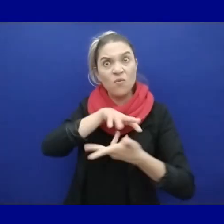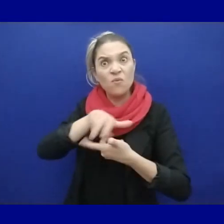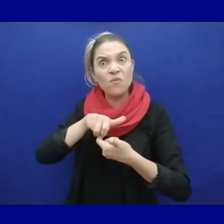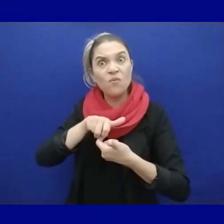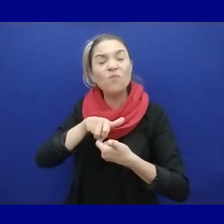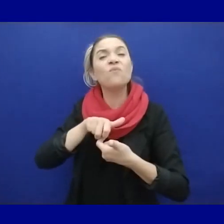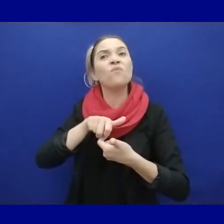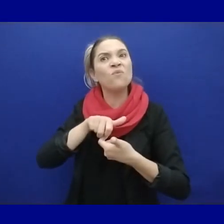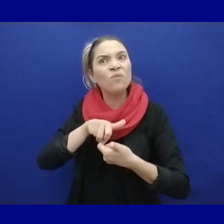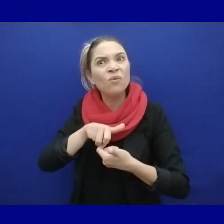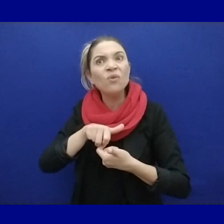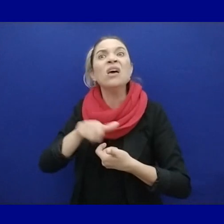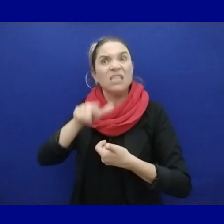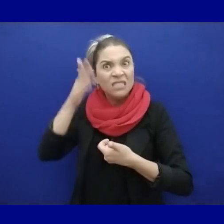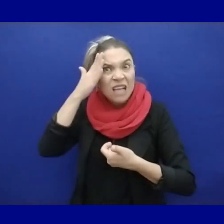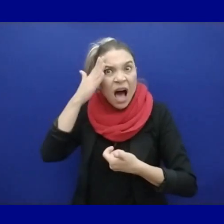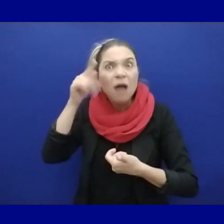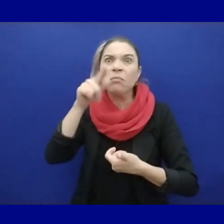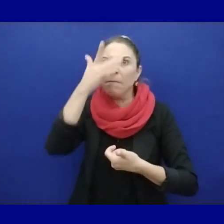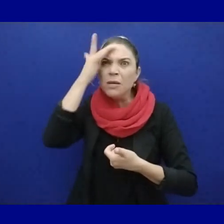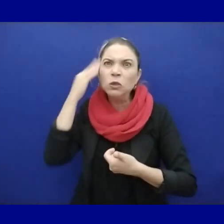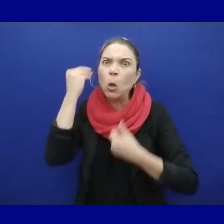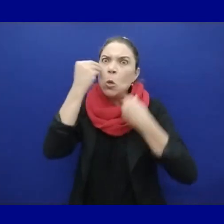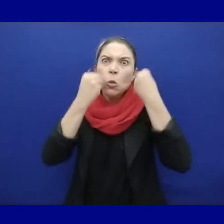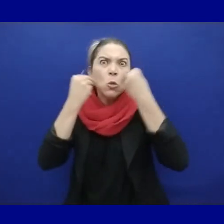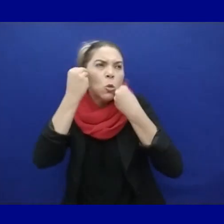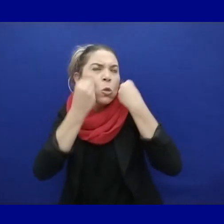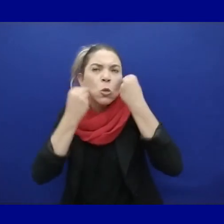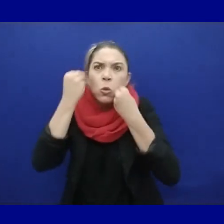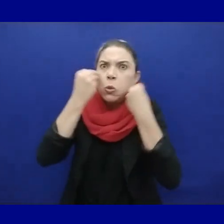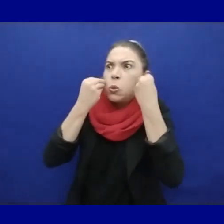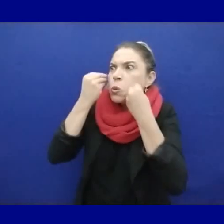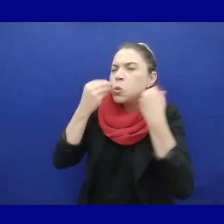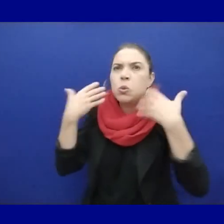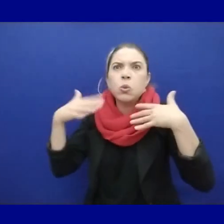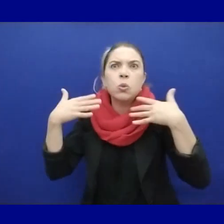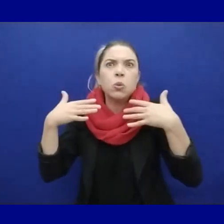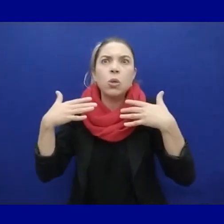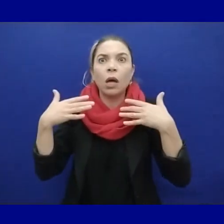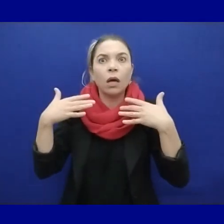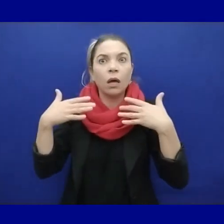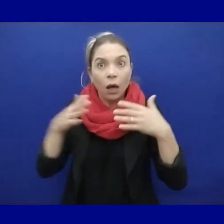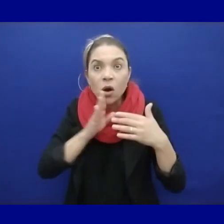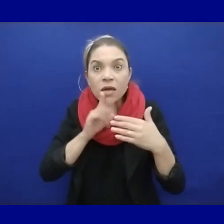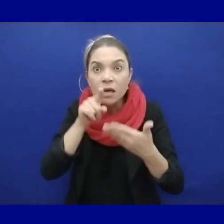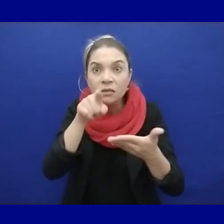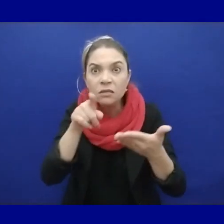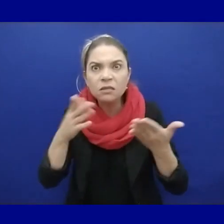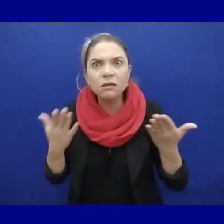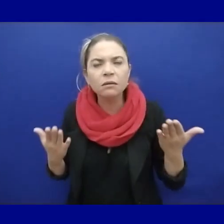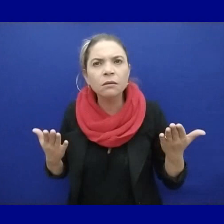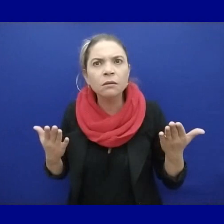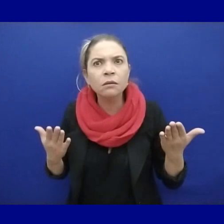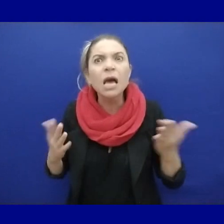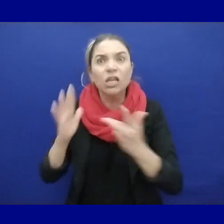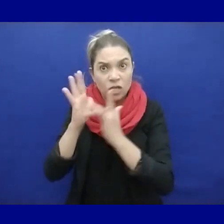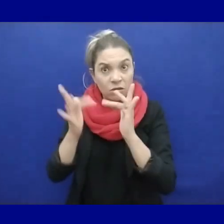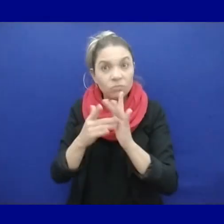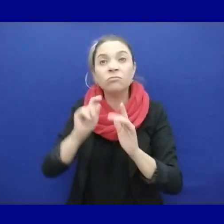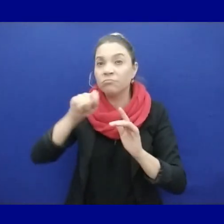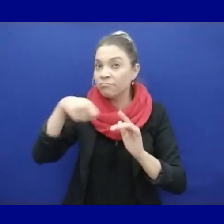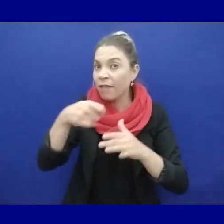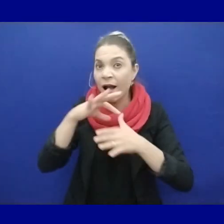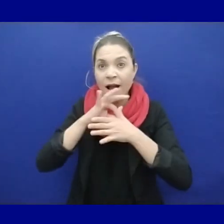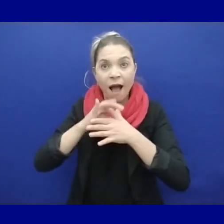conhece porque ele é Deus profunda e perfeitamente. Nós temos um Deus presente que veio a nós na pessoa